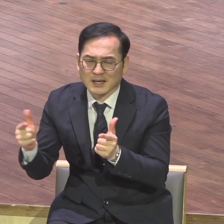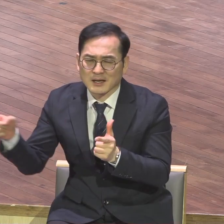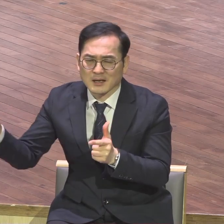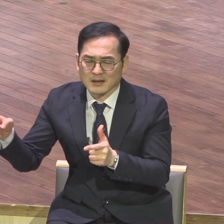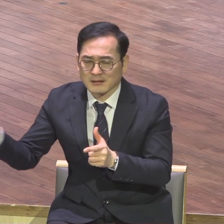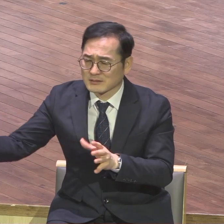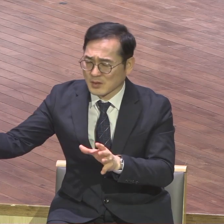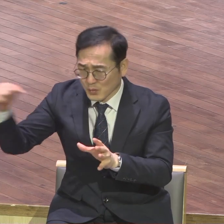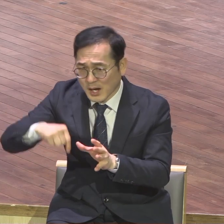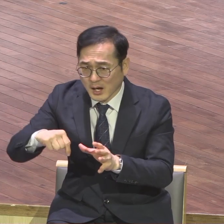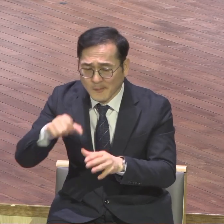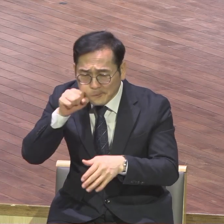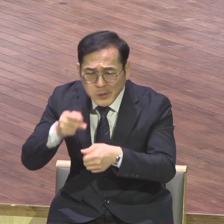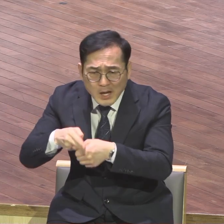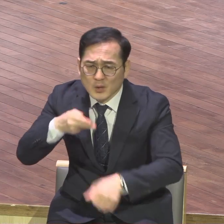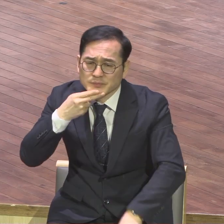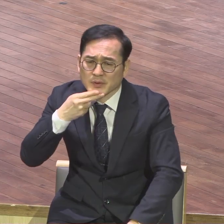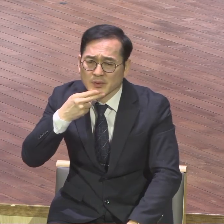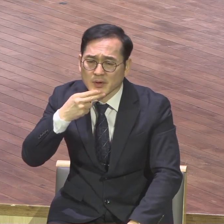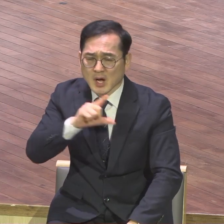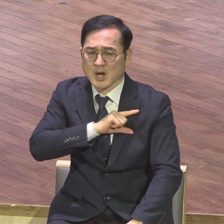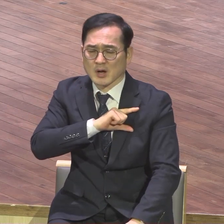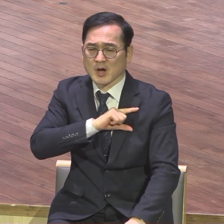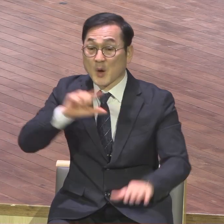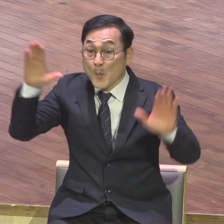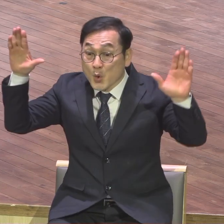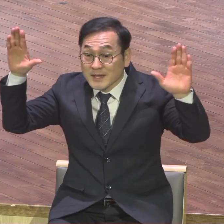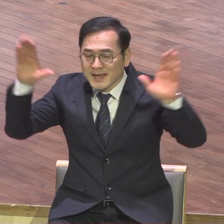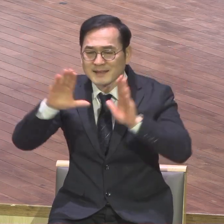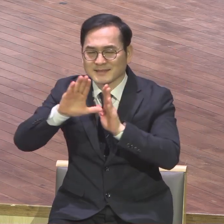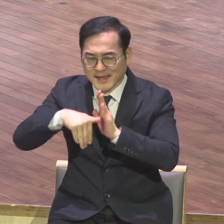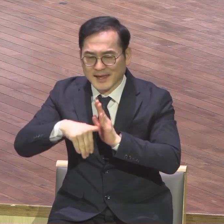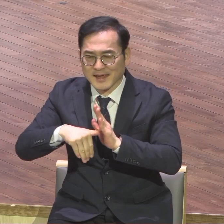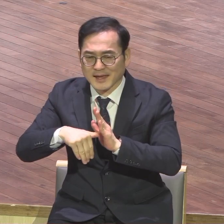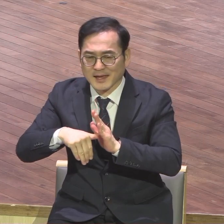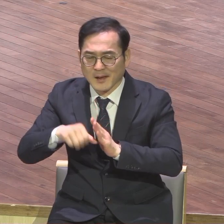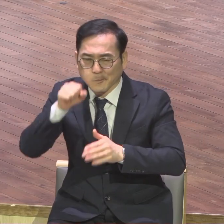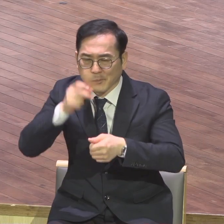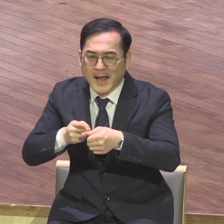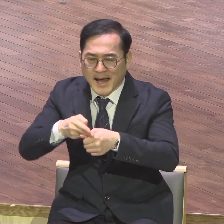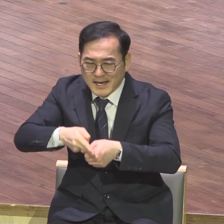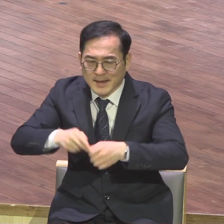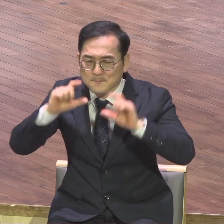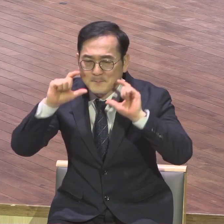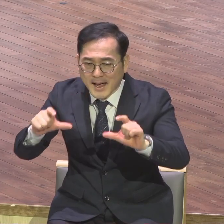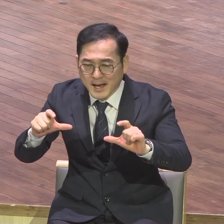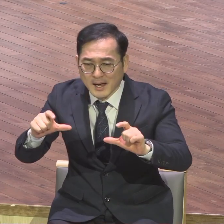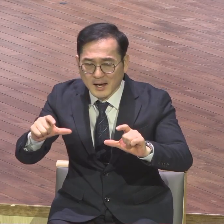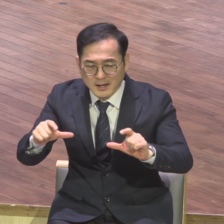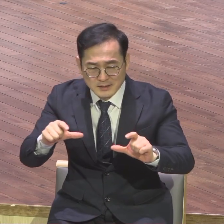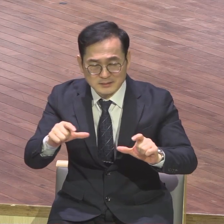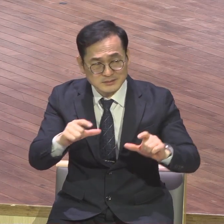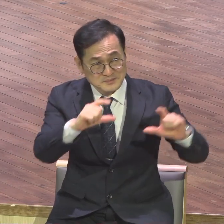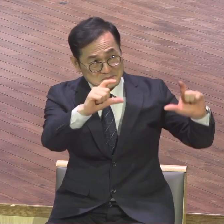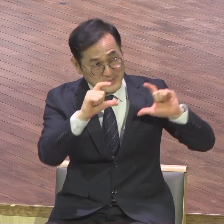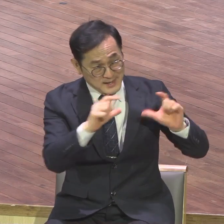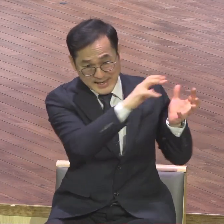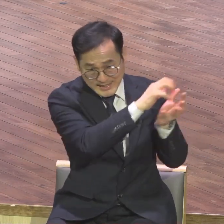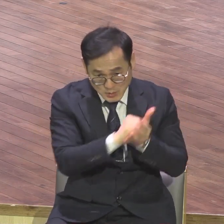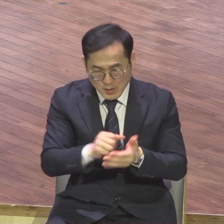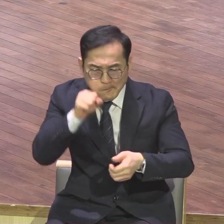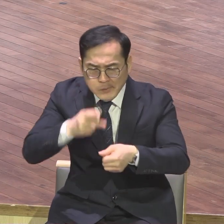이 하나님께서 그렇게 구약시대에 그렇게 하신 그것을 가지고 그때 있었던 그걸